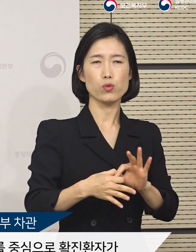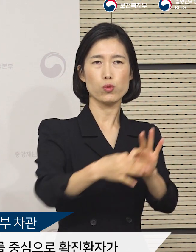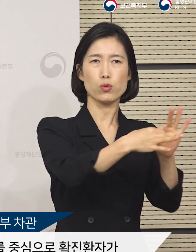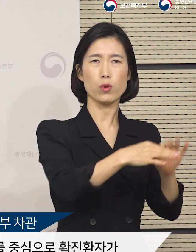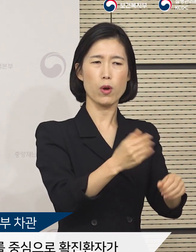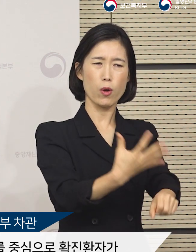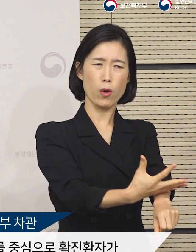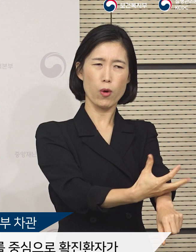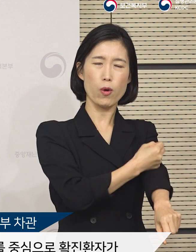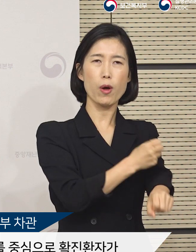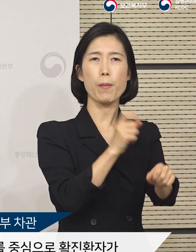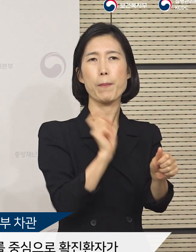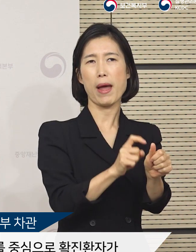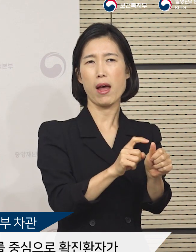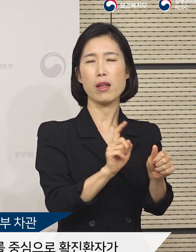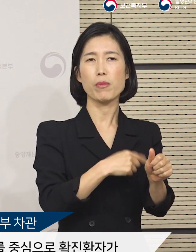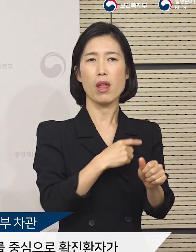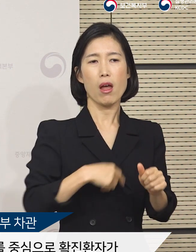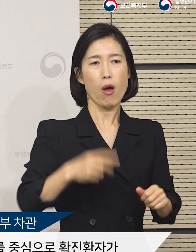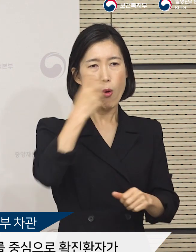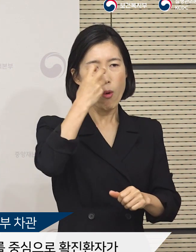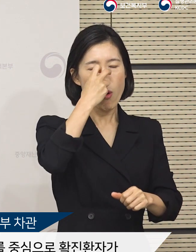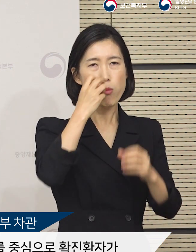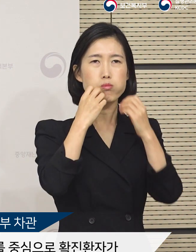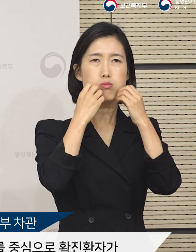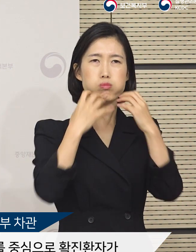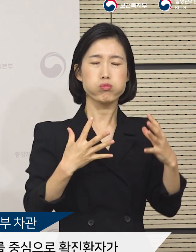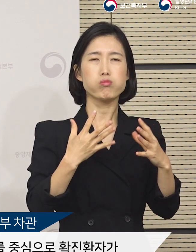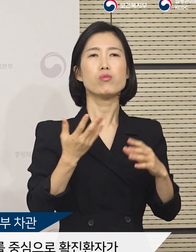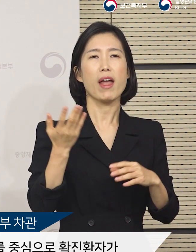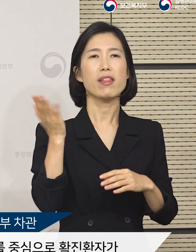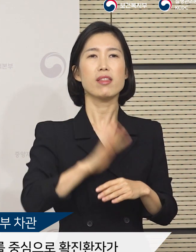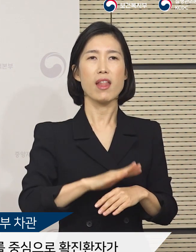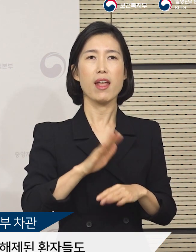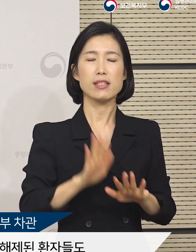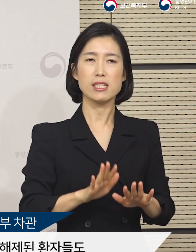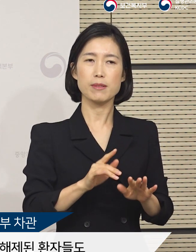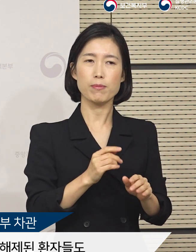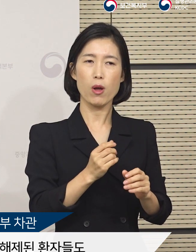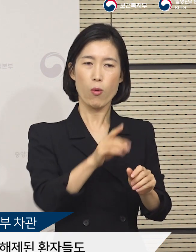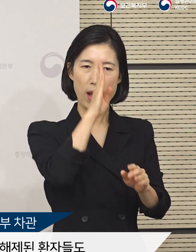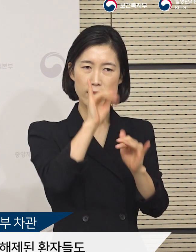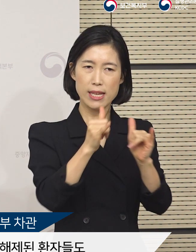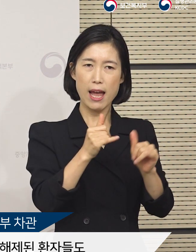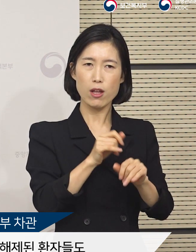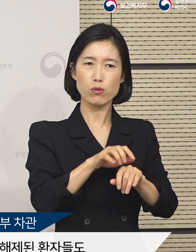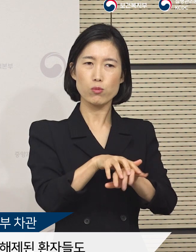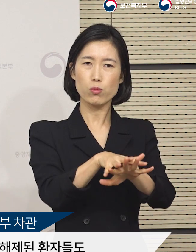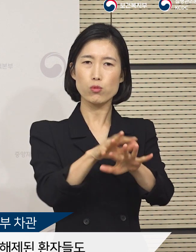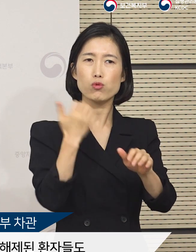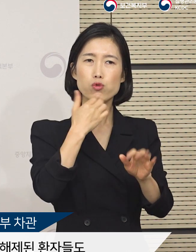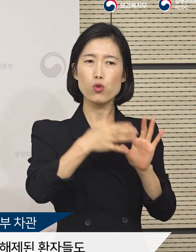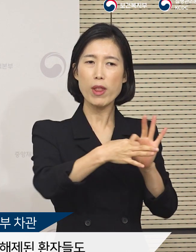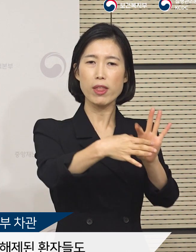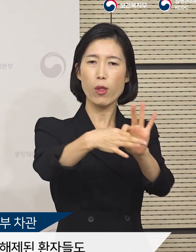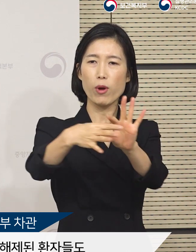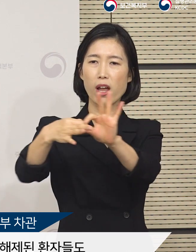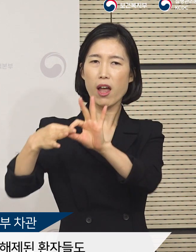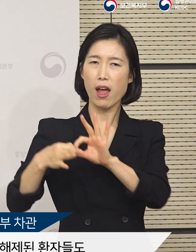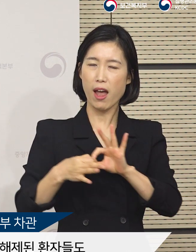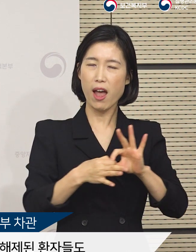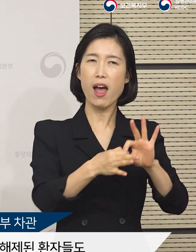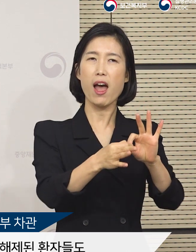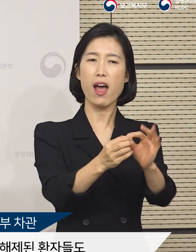급증하며 방역망의 통제를 벗어났던 환자 발생 경로도 점차 통제 범위 내로 회복되는